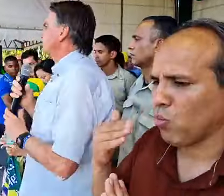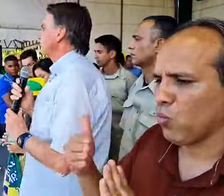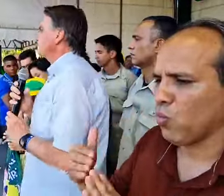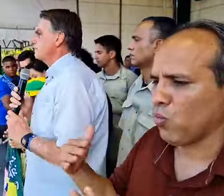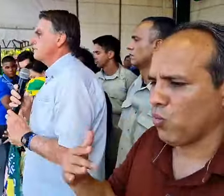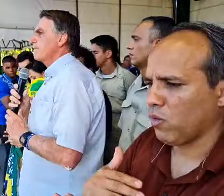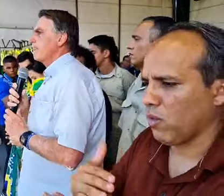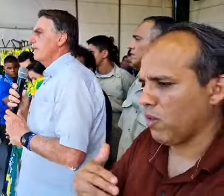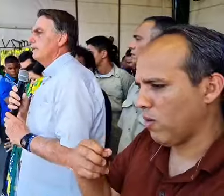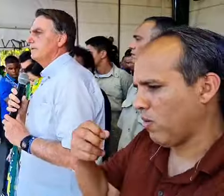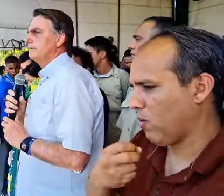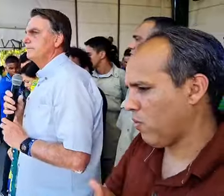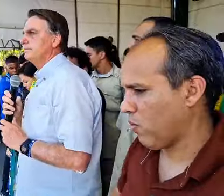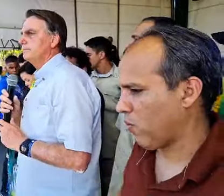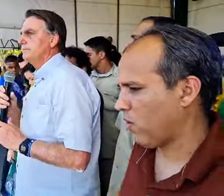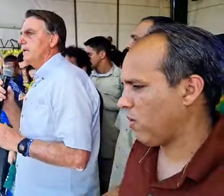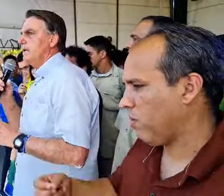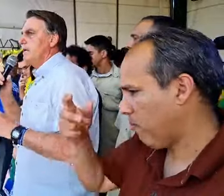prefeitos.